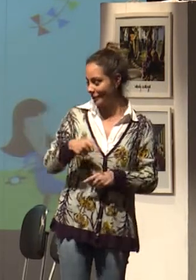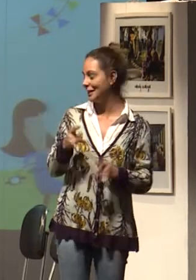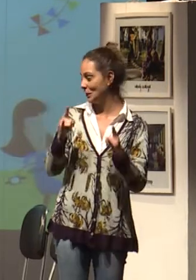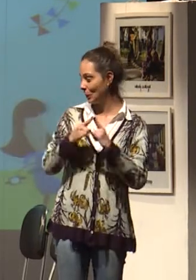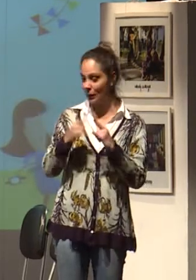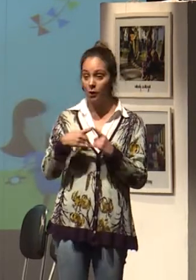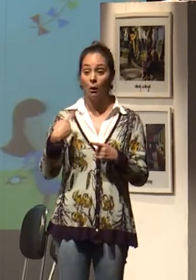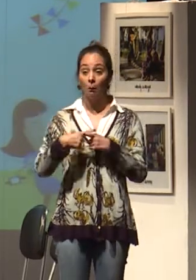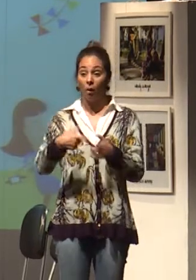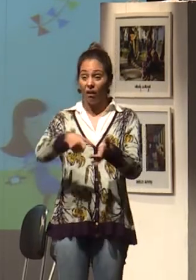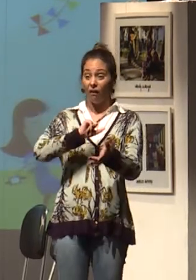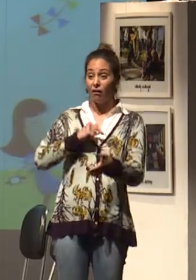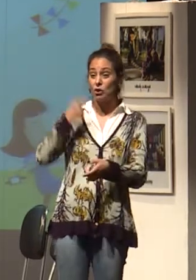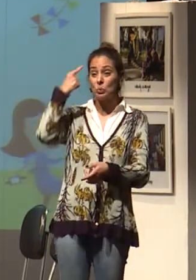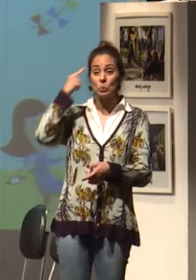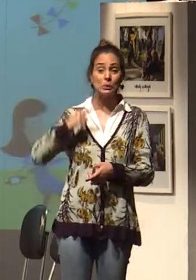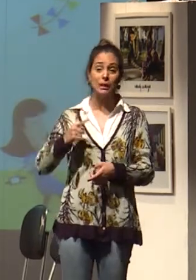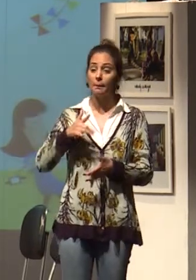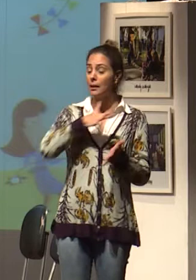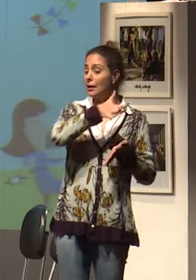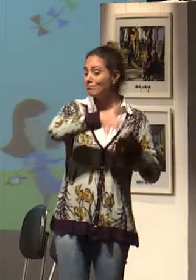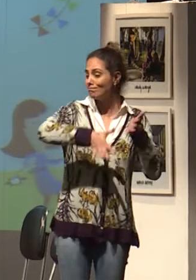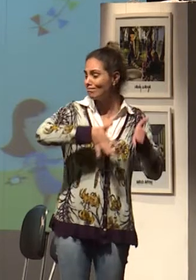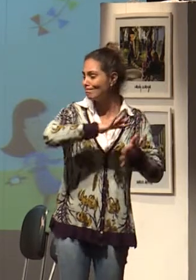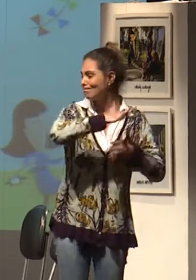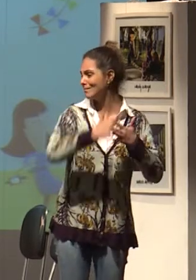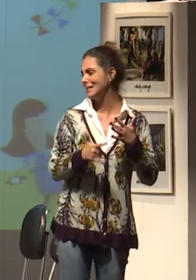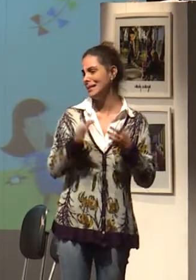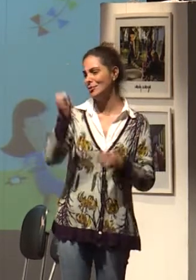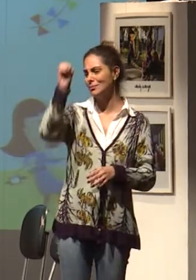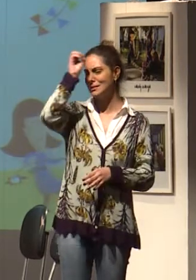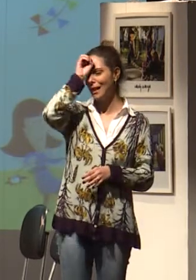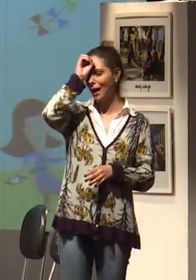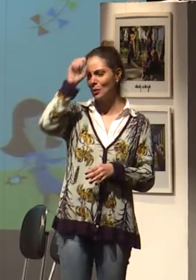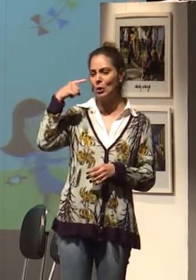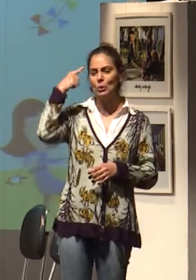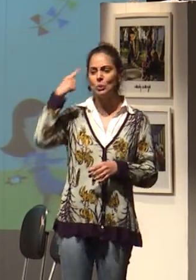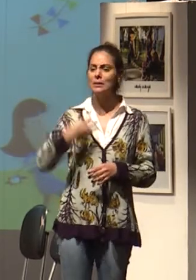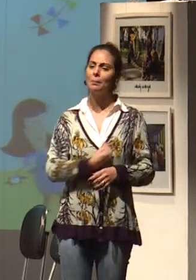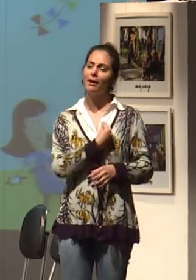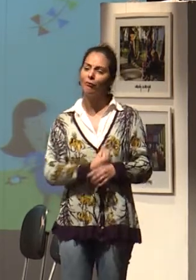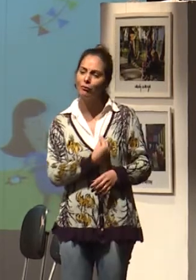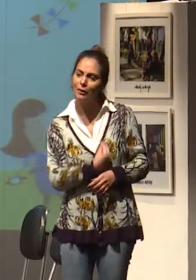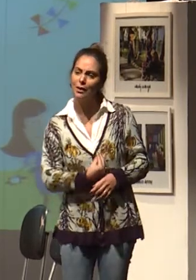viva do que eu passei aqui no INES, porque antes eu não sabia língua de sinais, não tinha noção nenhuma de